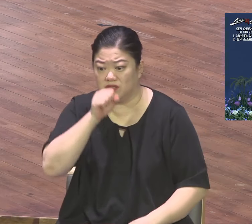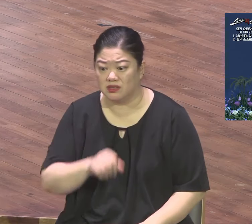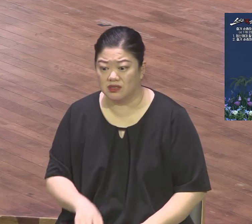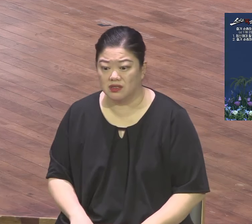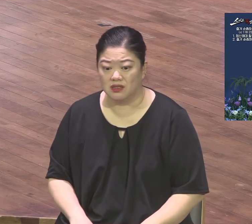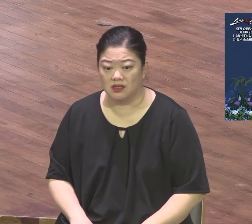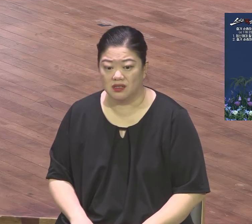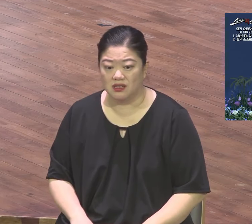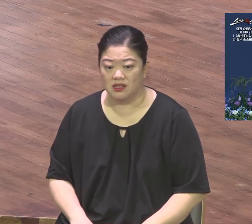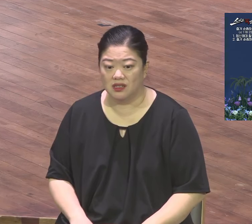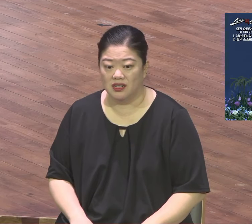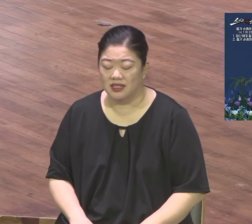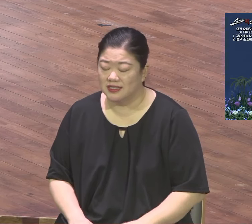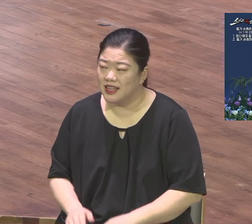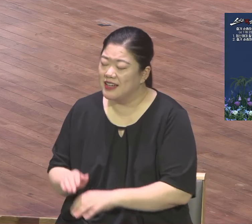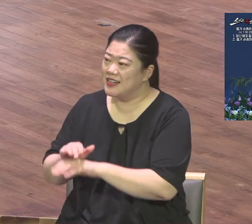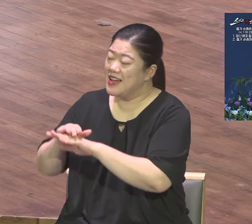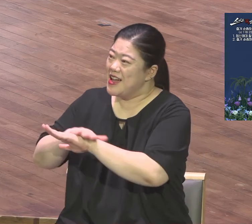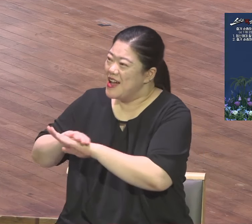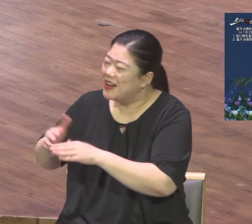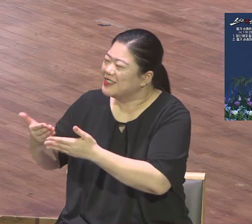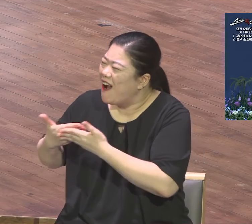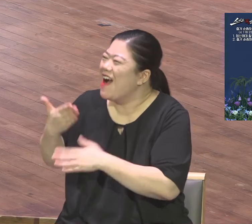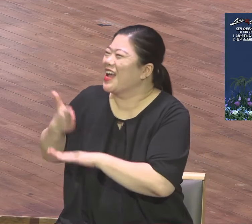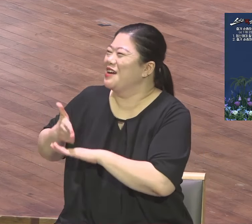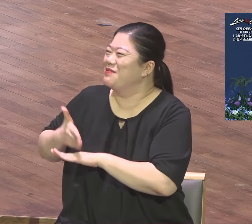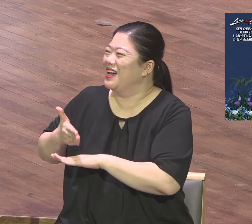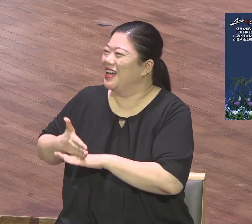저주를 다하고 온갖 욕을 다하고 그럽니까?